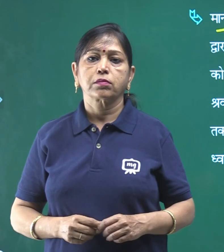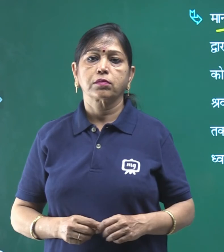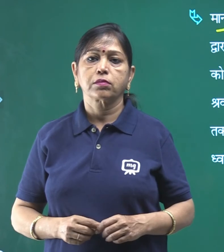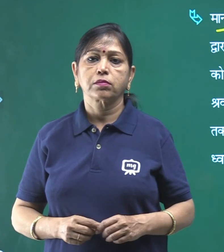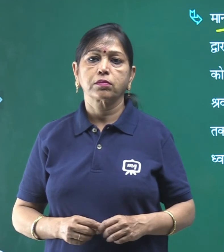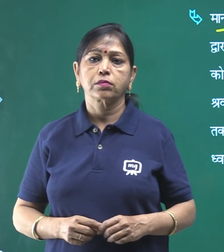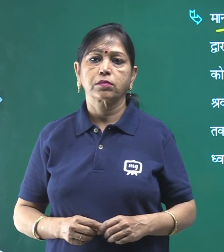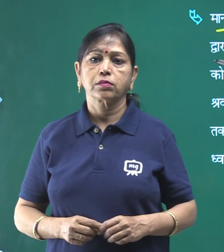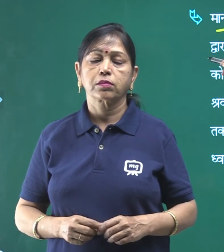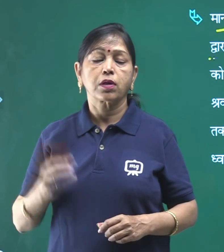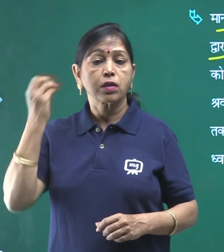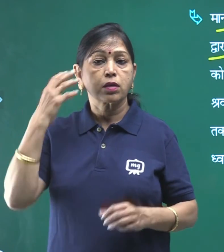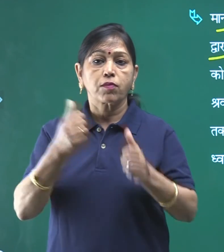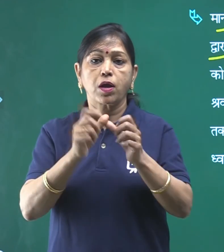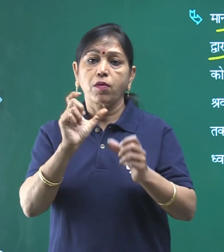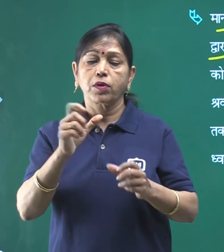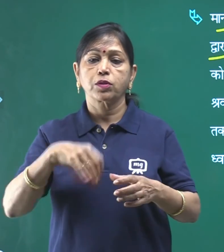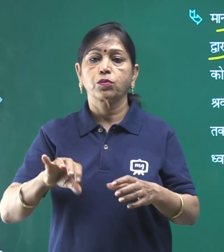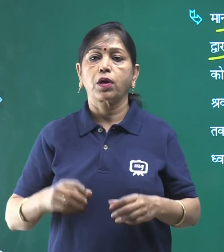श्रवणीय आवृत्तियों द्वारा